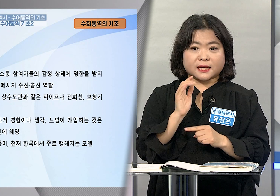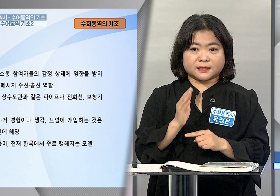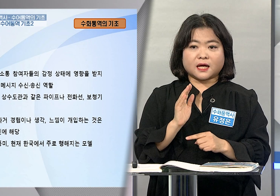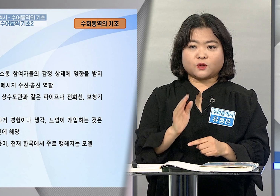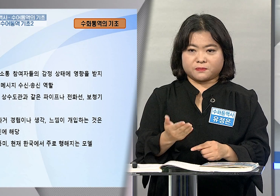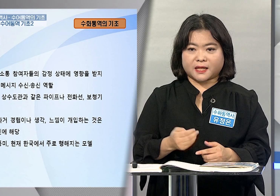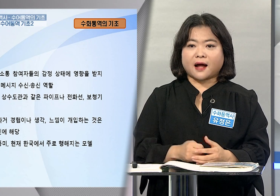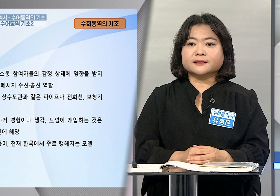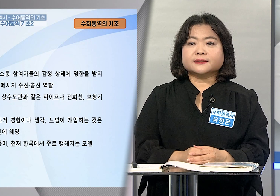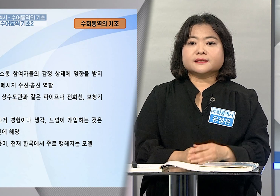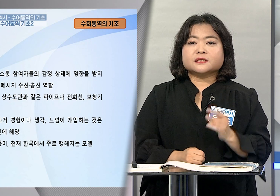이야기가 됩니다.